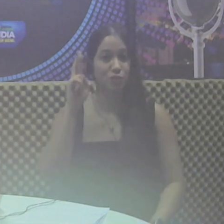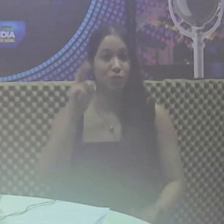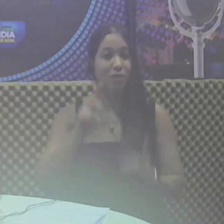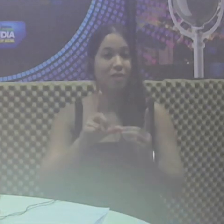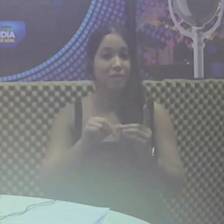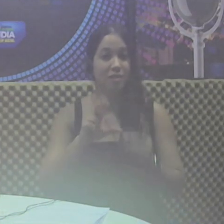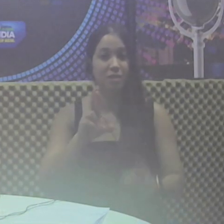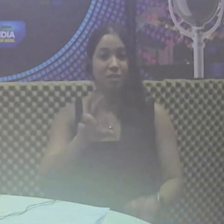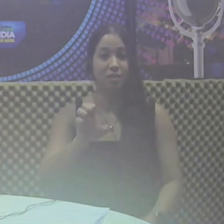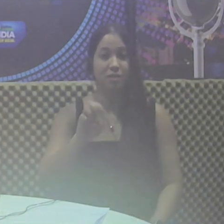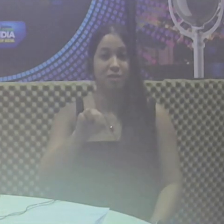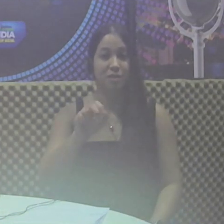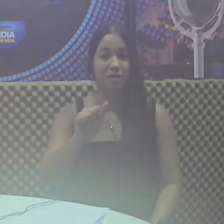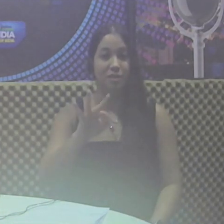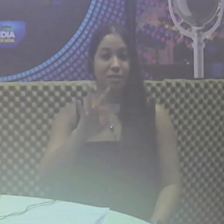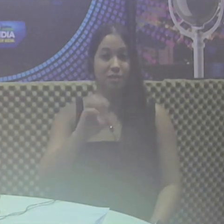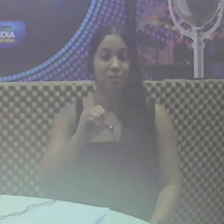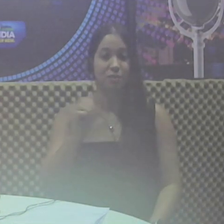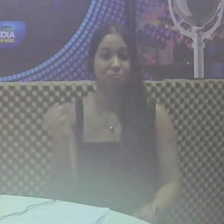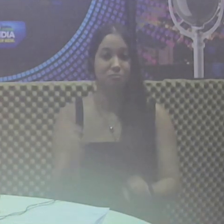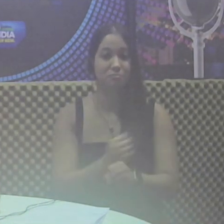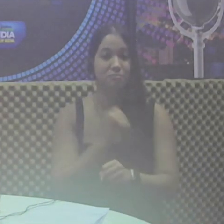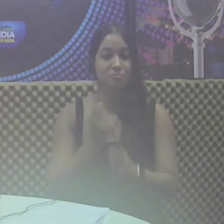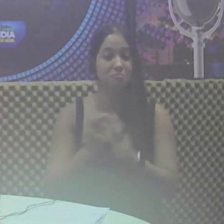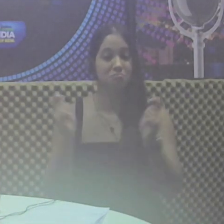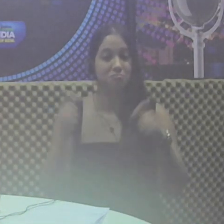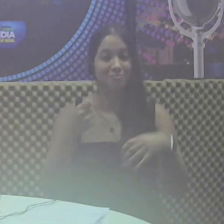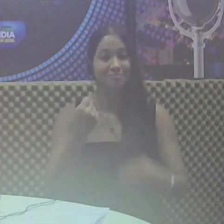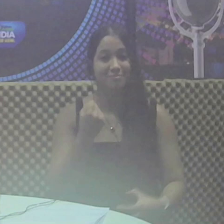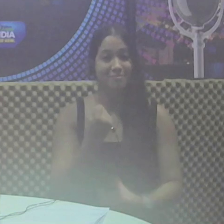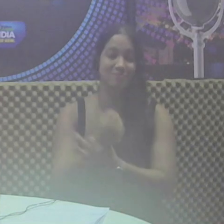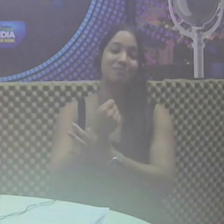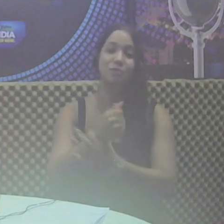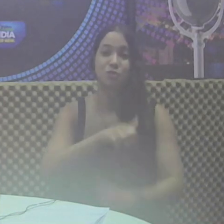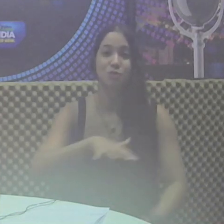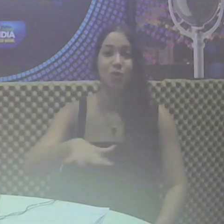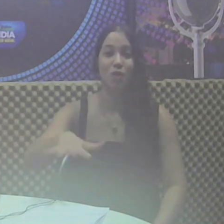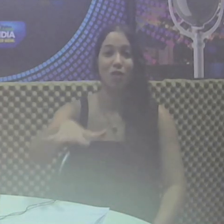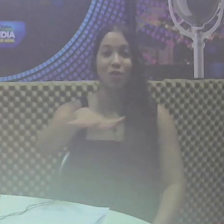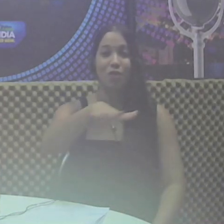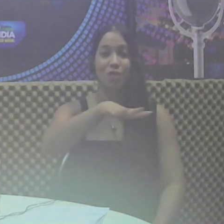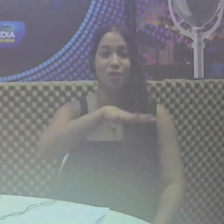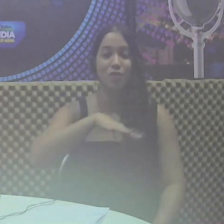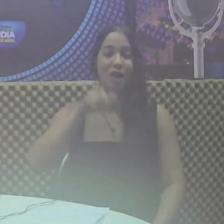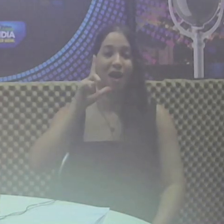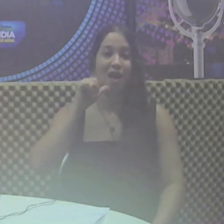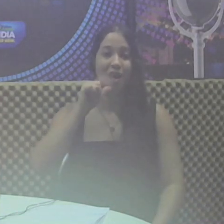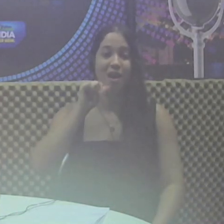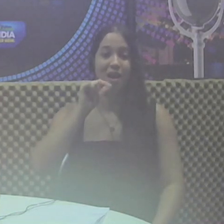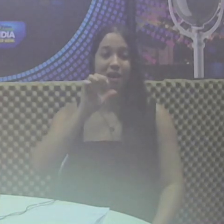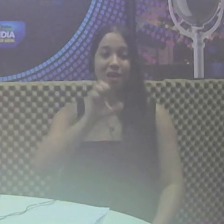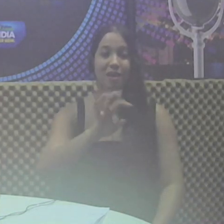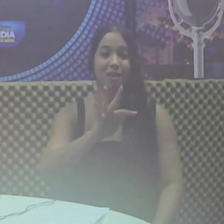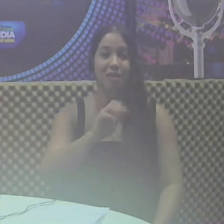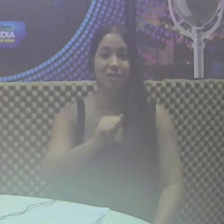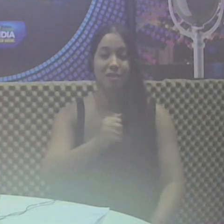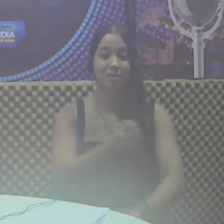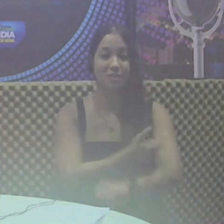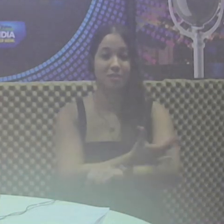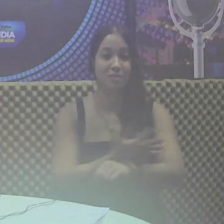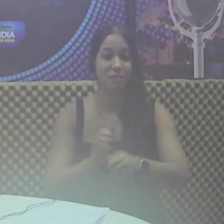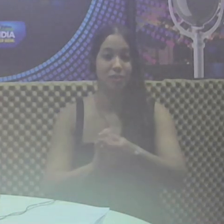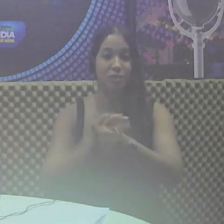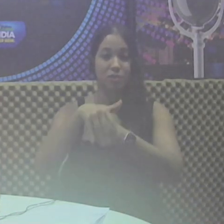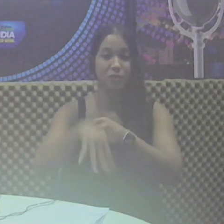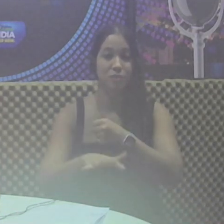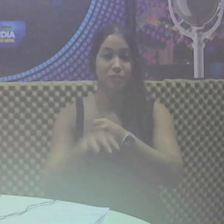DEMAI, Renato Rezende, a obra garantirá mais segurança hídrica para toda a região abastecida pelas ETAs Capim Branco e